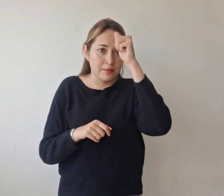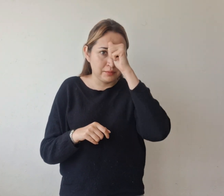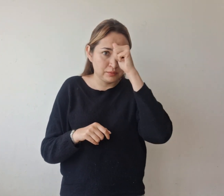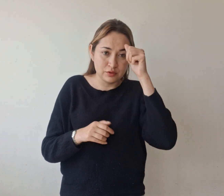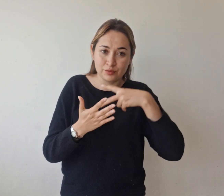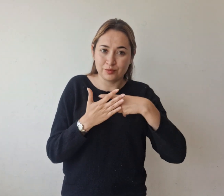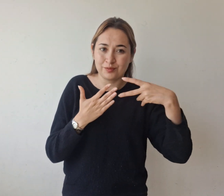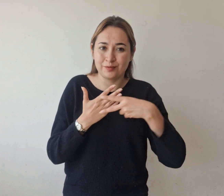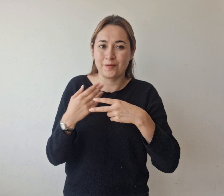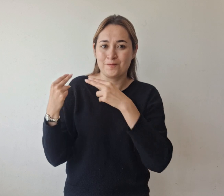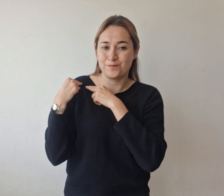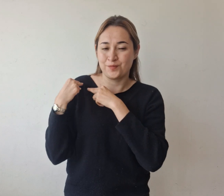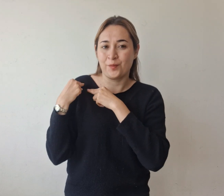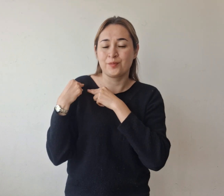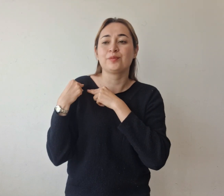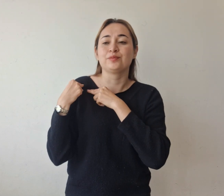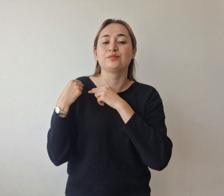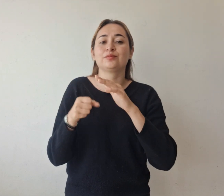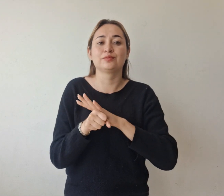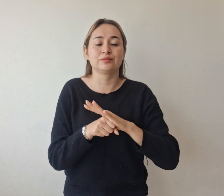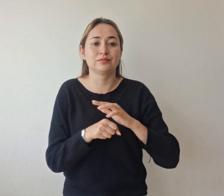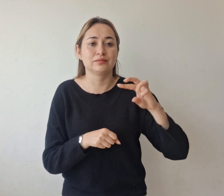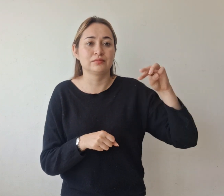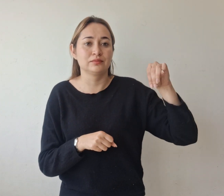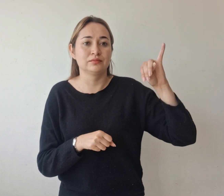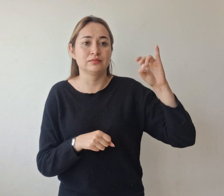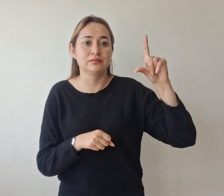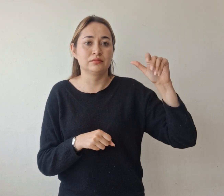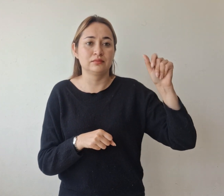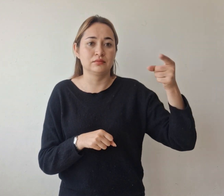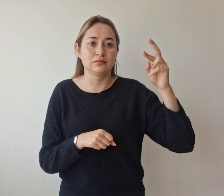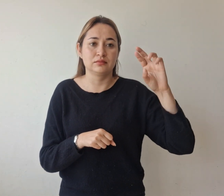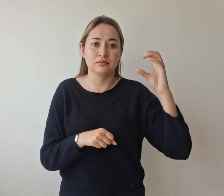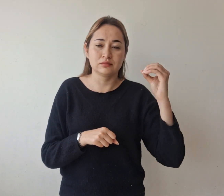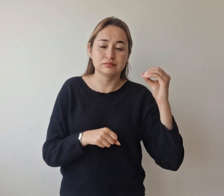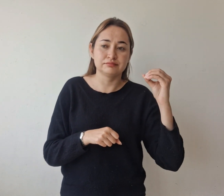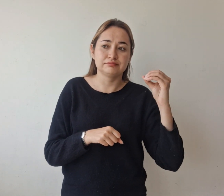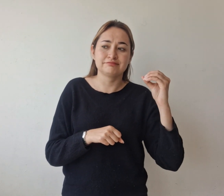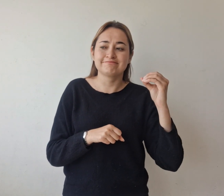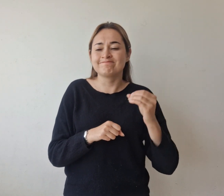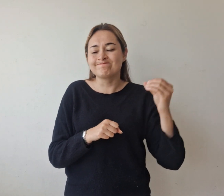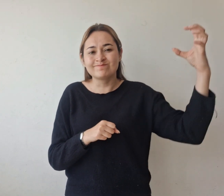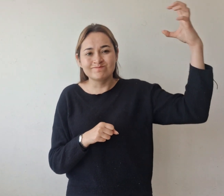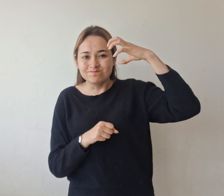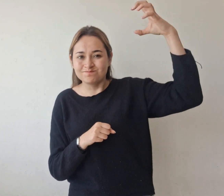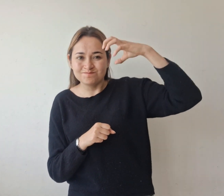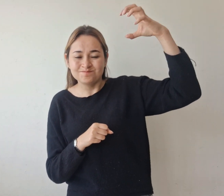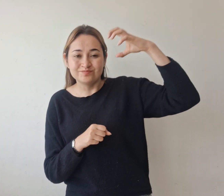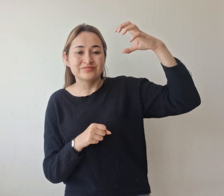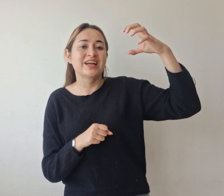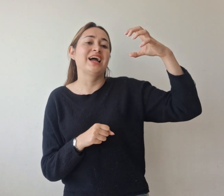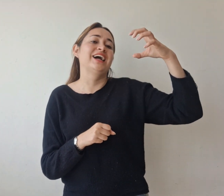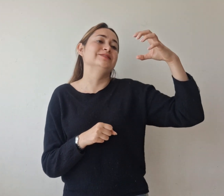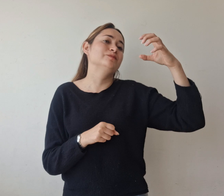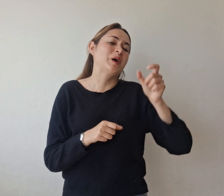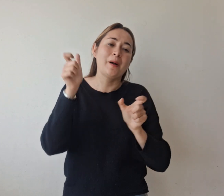responsable del barrio El Milagro a pesar de la lluvia Los amantes de las mascotas